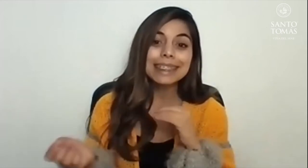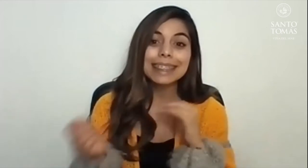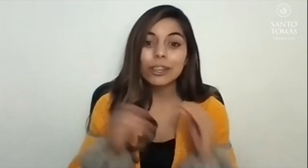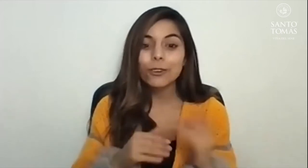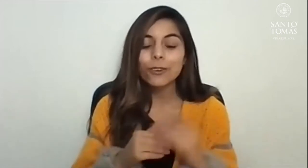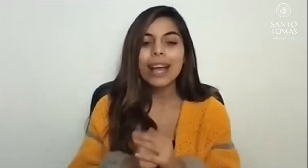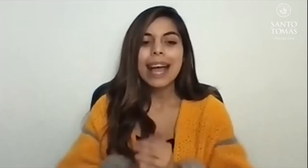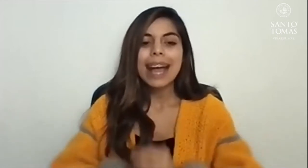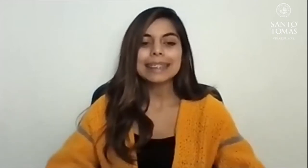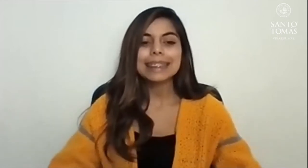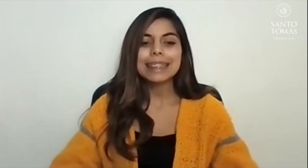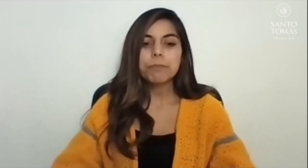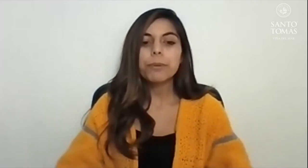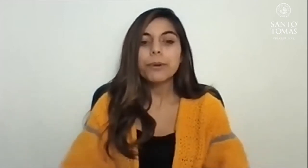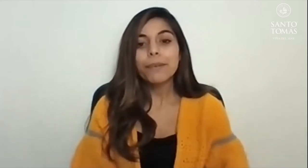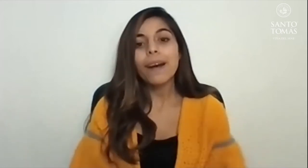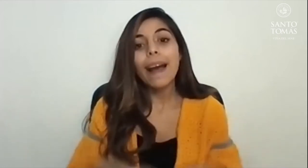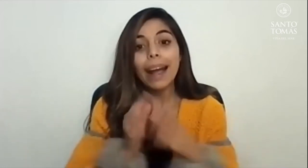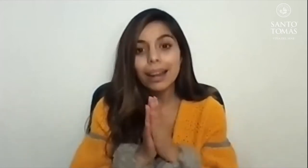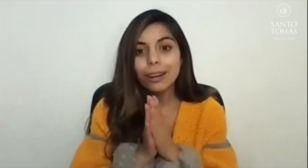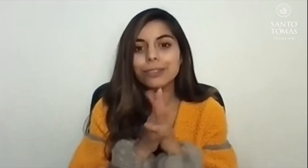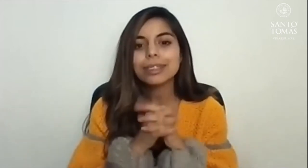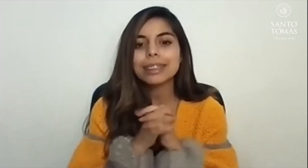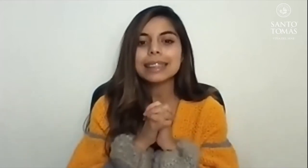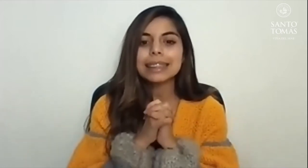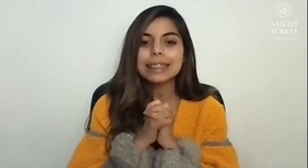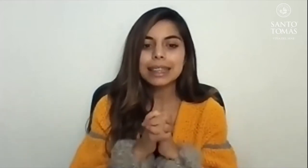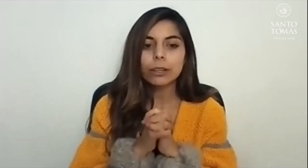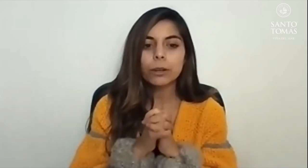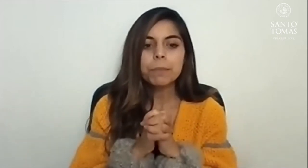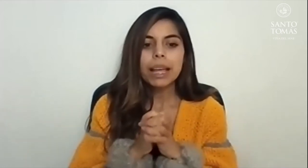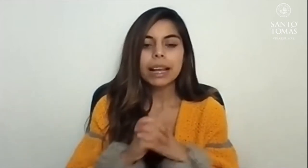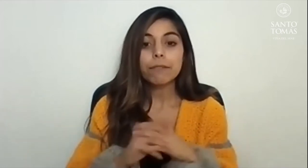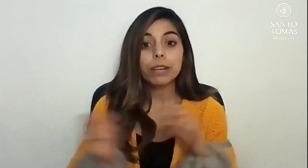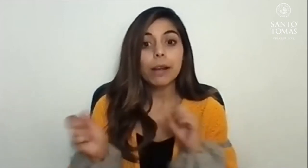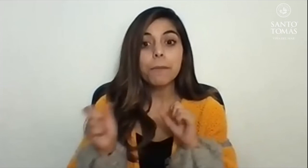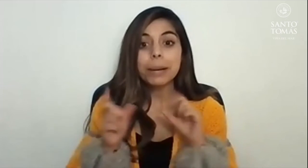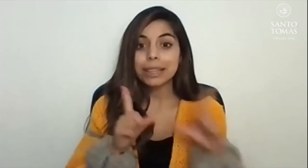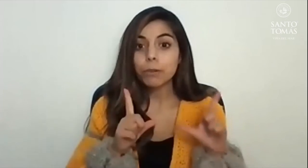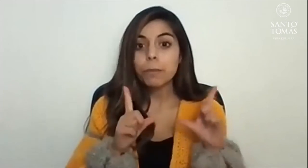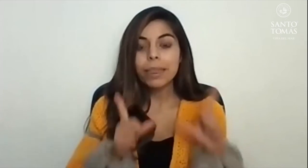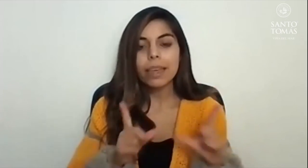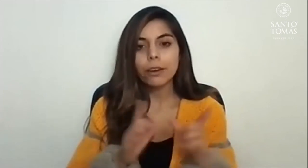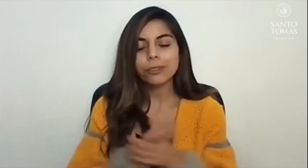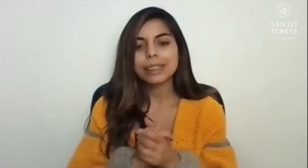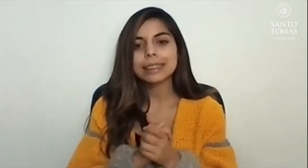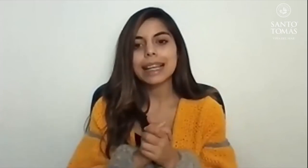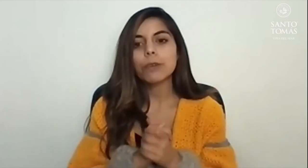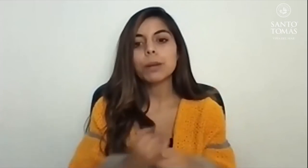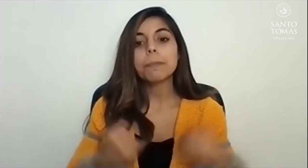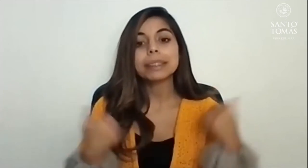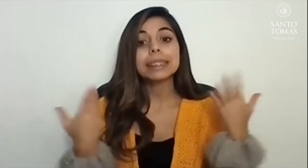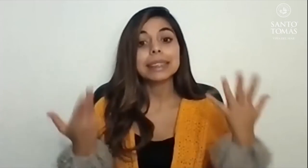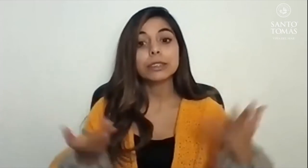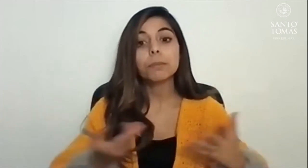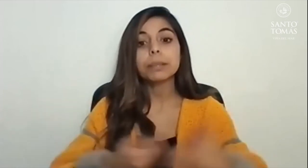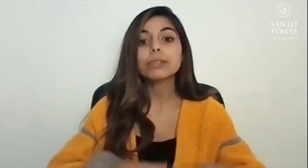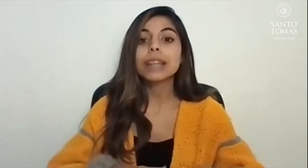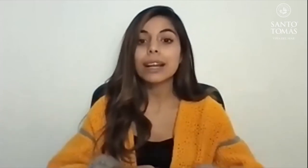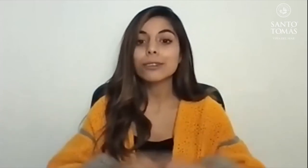entienden o no. Así que porfa, háganlo, traten de hacerlo. Les voy a compartir un video donde sale una presentación personal,